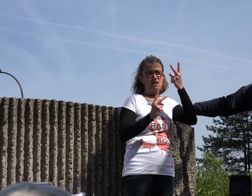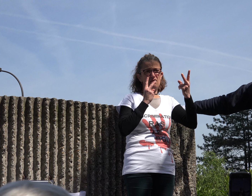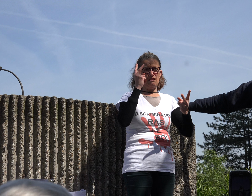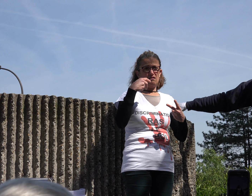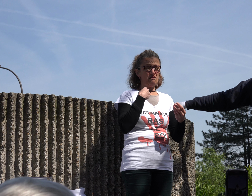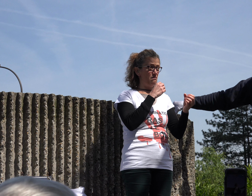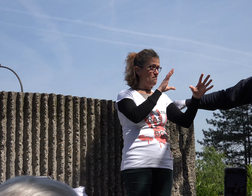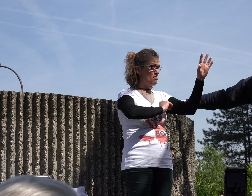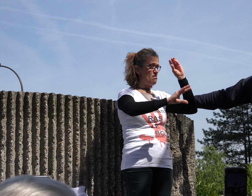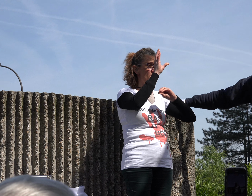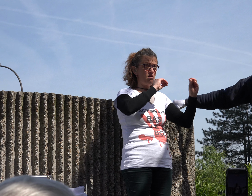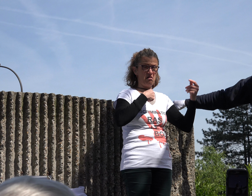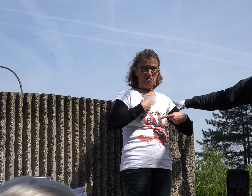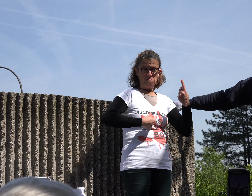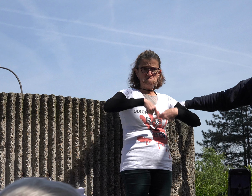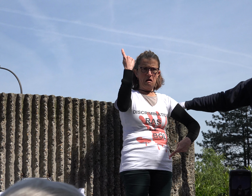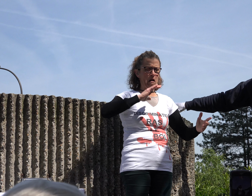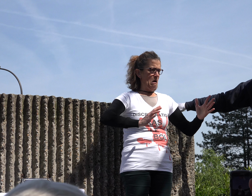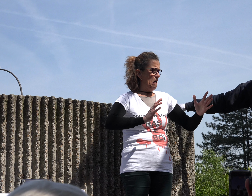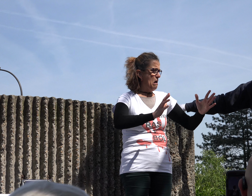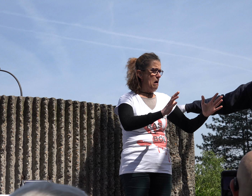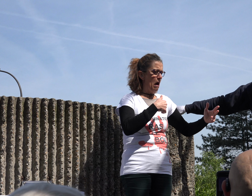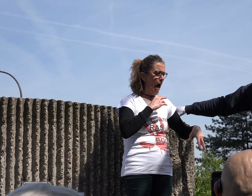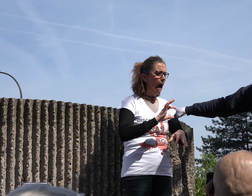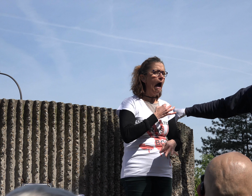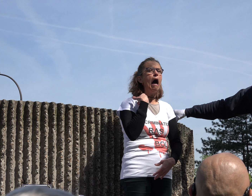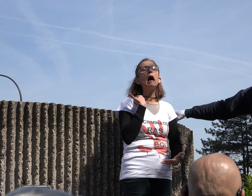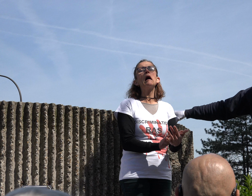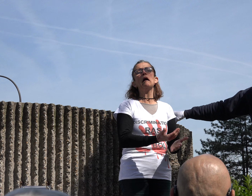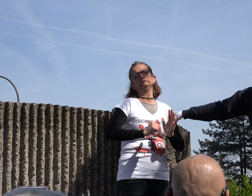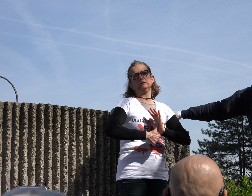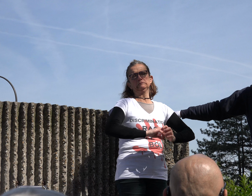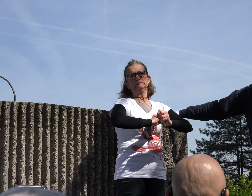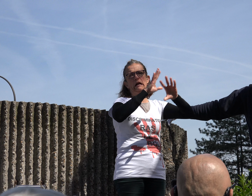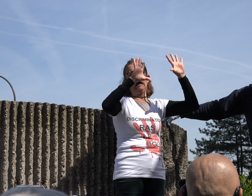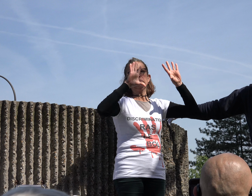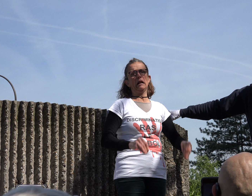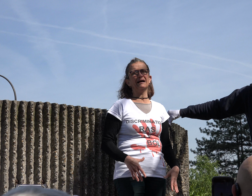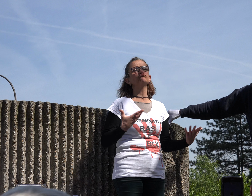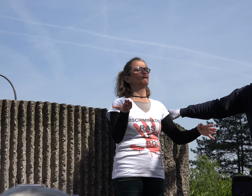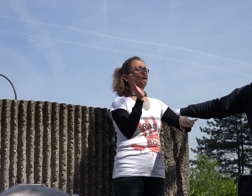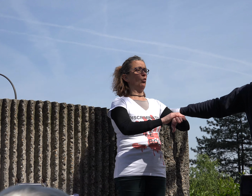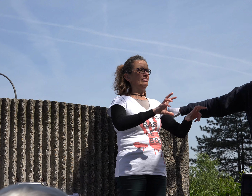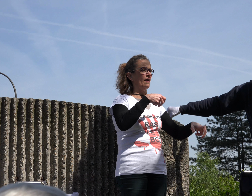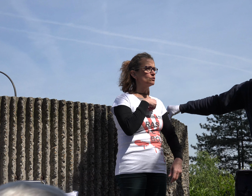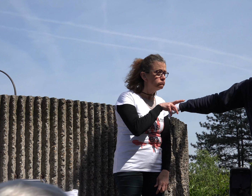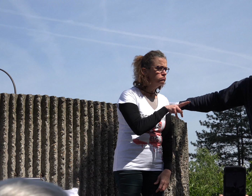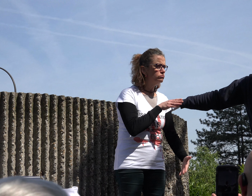L'oreille, la voix, la bouche, c'est pas ça, moi, l'important c'est la langue des signes. J'ai découvert la langue des signes et j'ai découvert la langue en même temps. Et